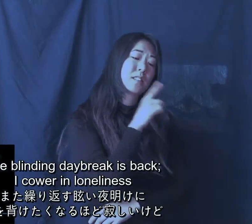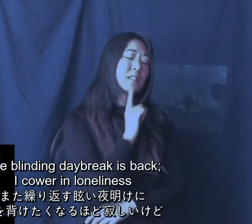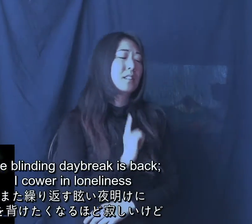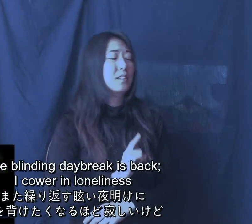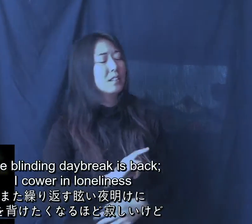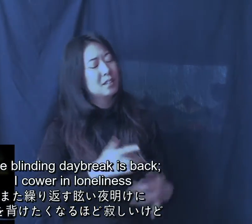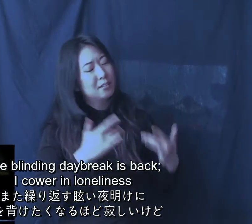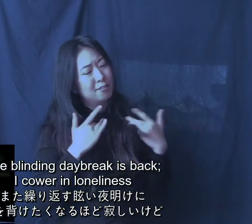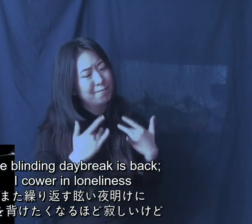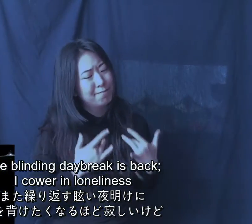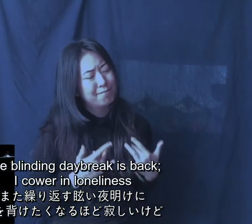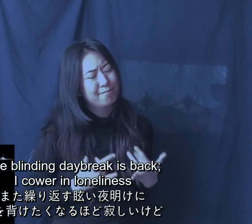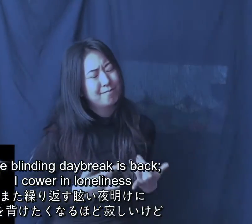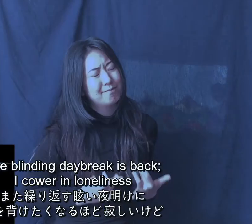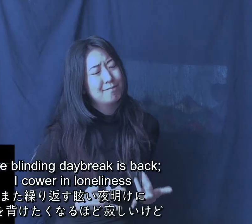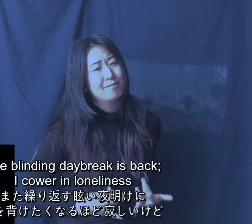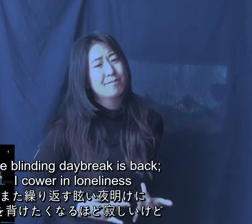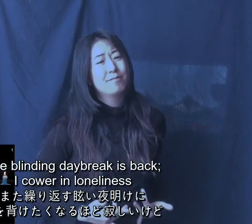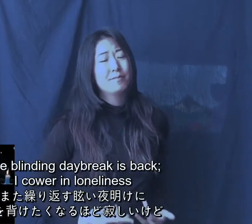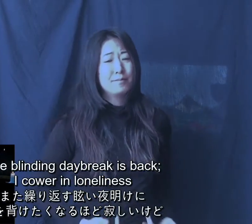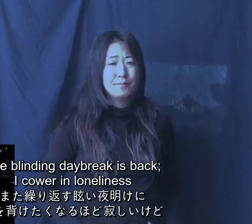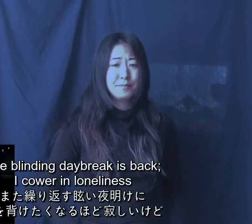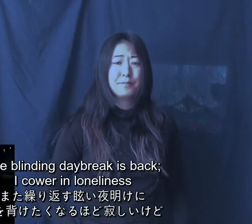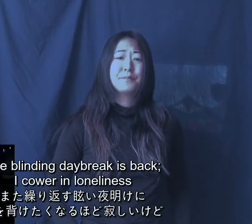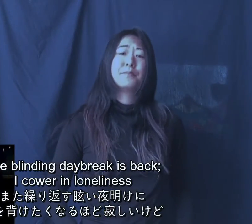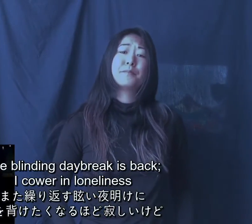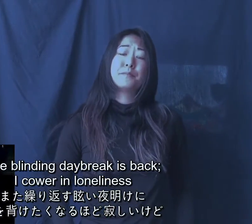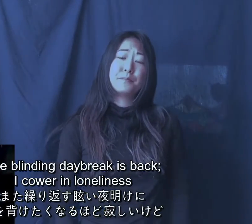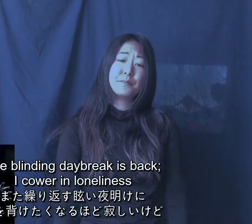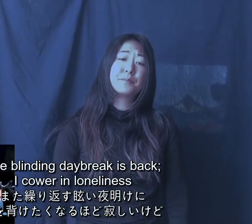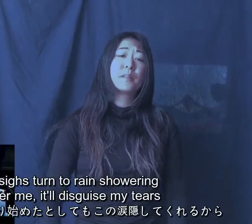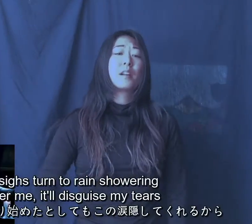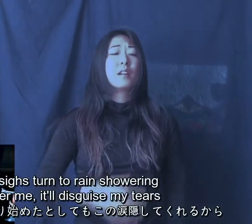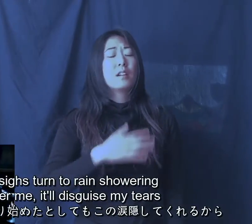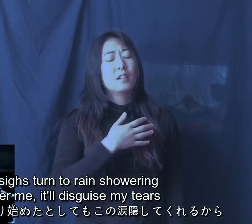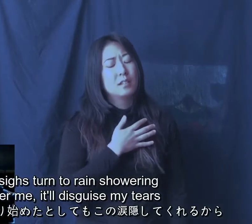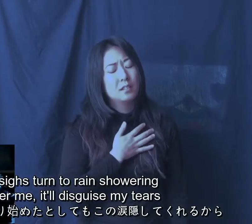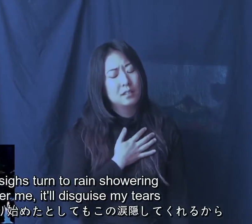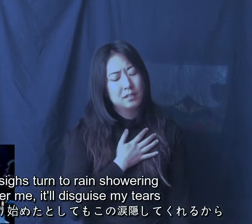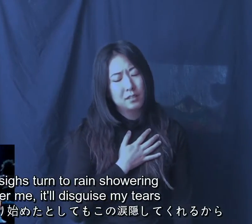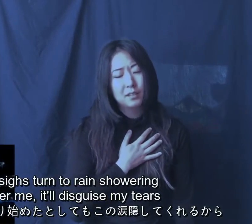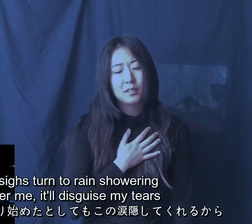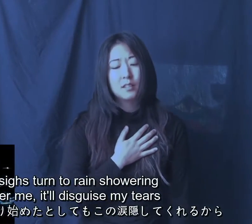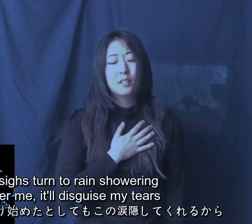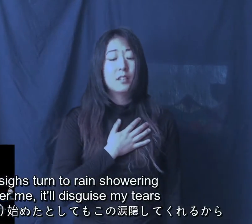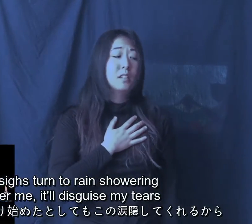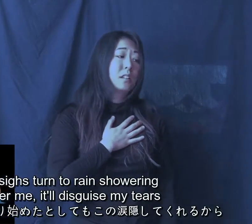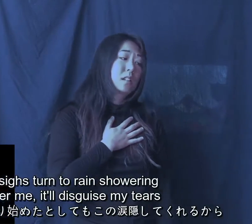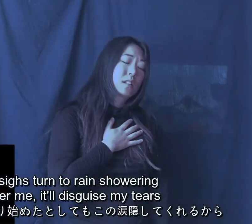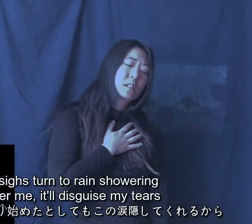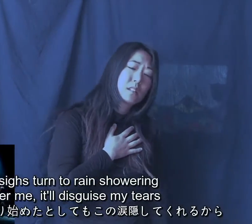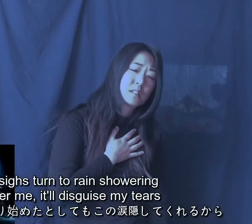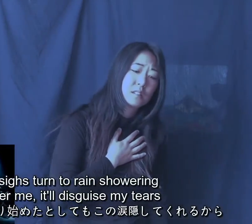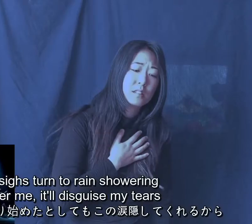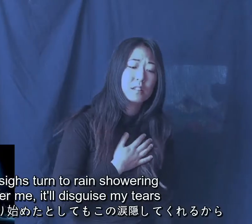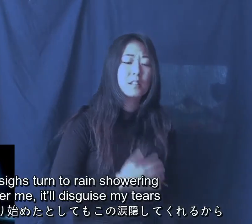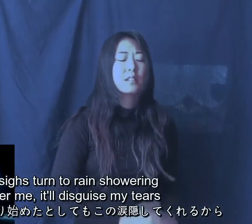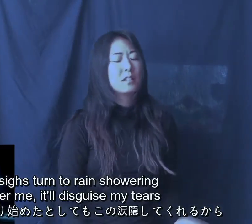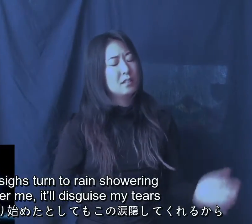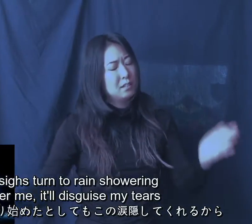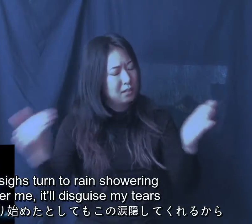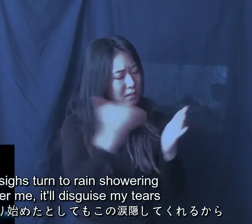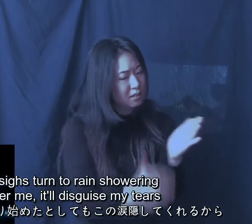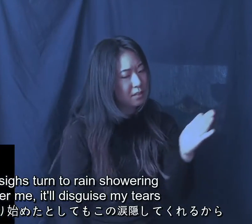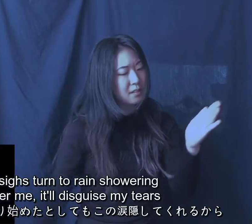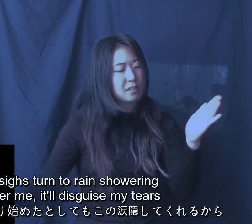受けたくなるほど寂しいけどため息の雨が